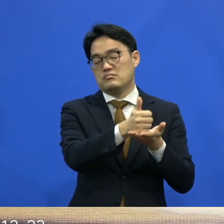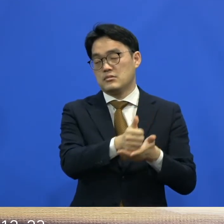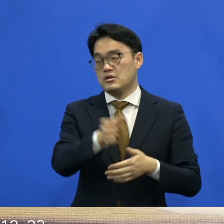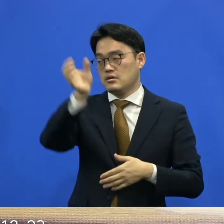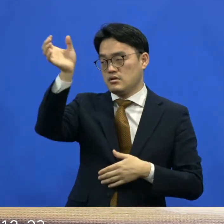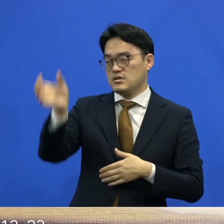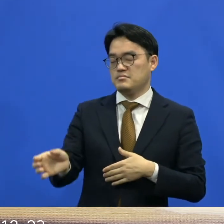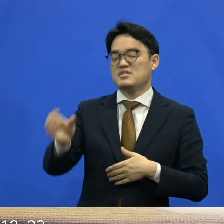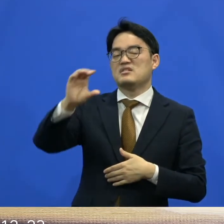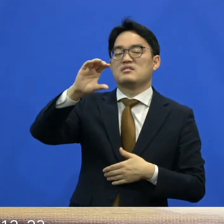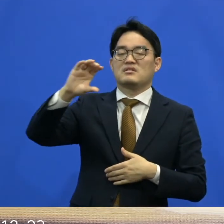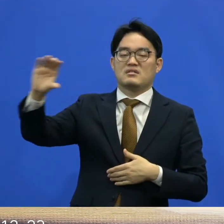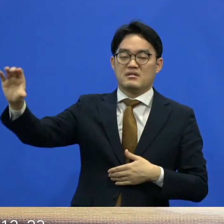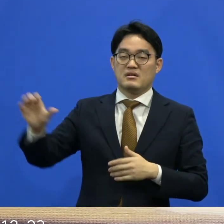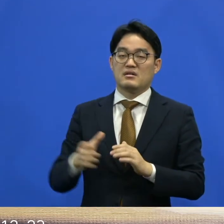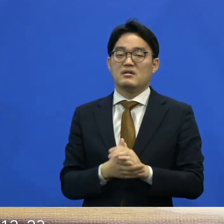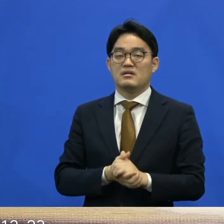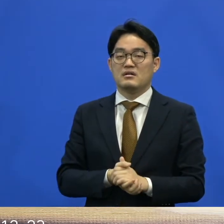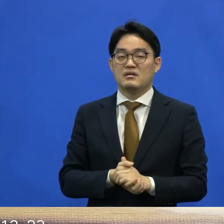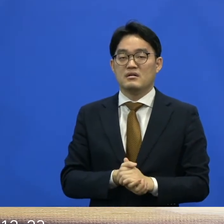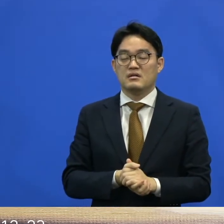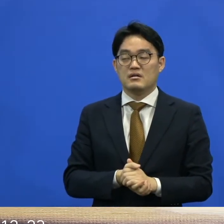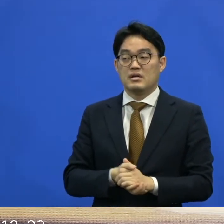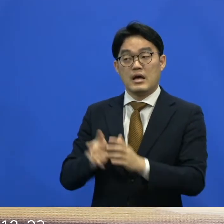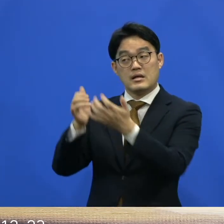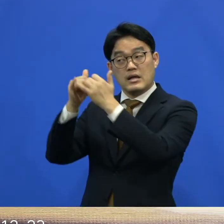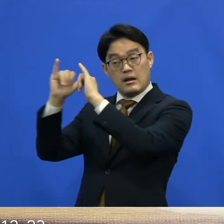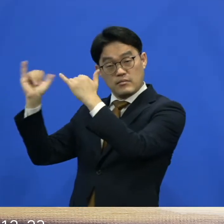사람들이 그를 실어 버림받았다고.